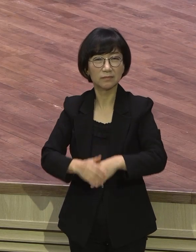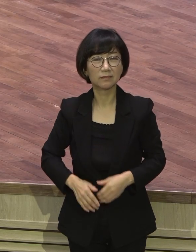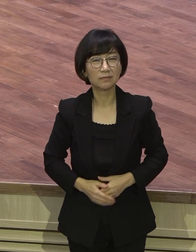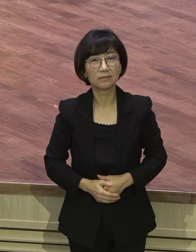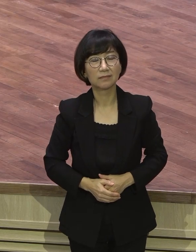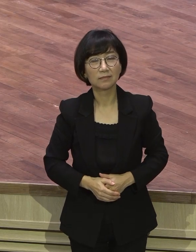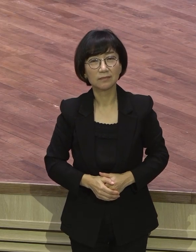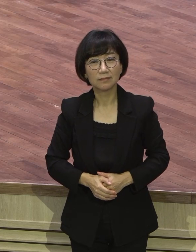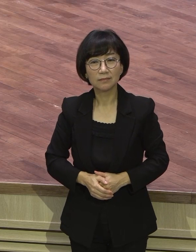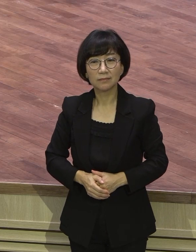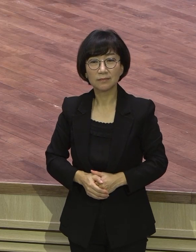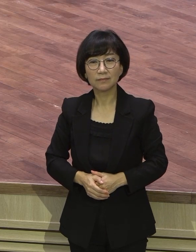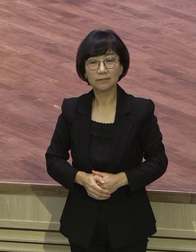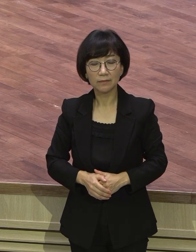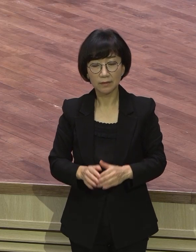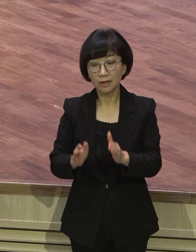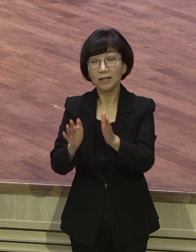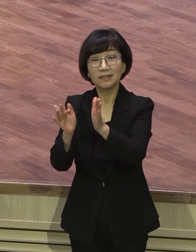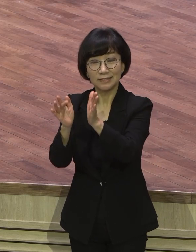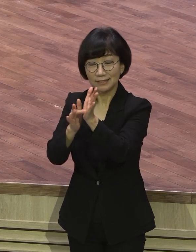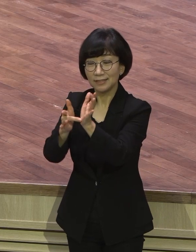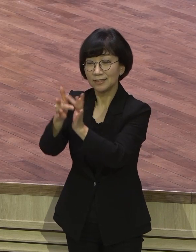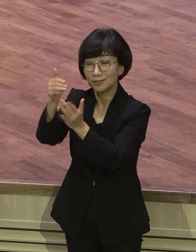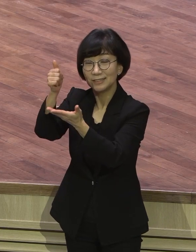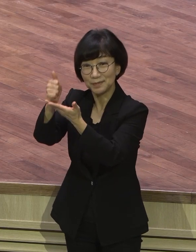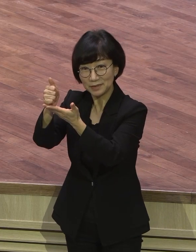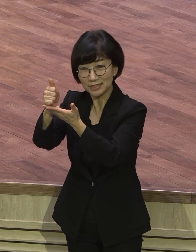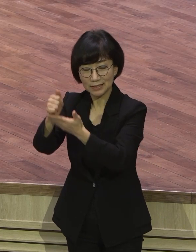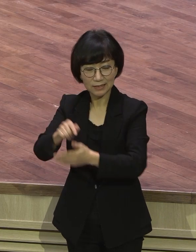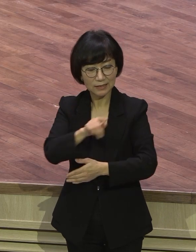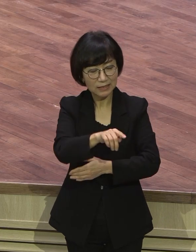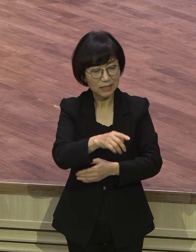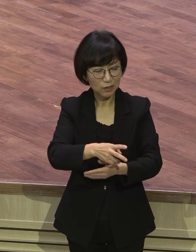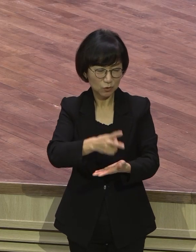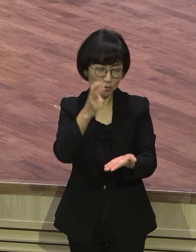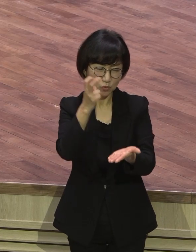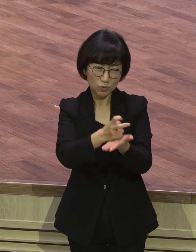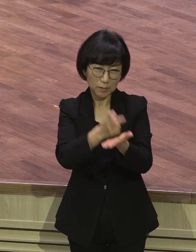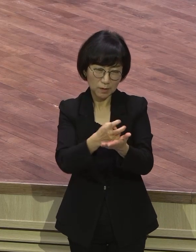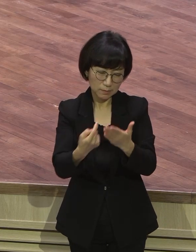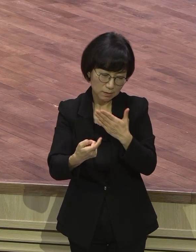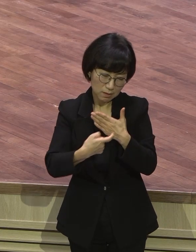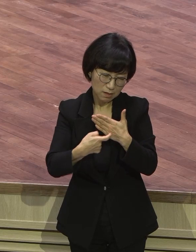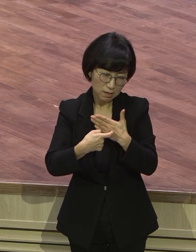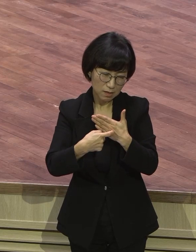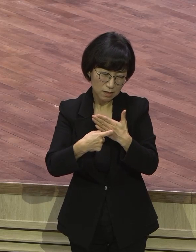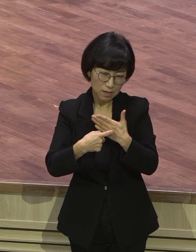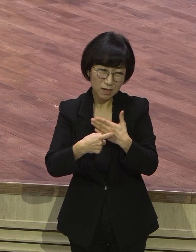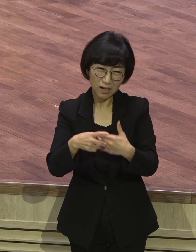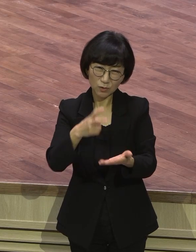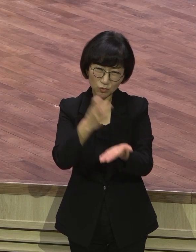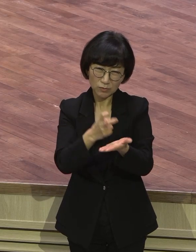예수님께서는 이제는 더 이상 이런 율법적 삶에 메여있지 말고